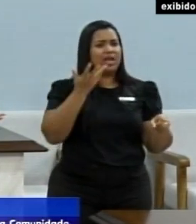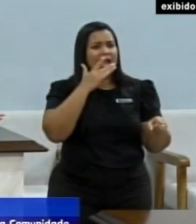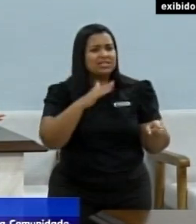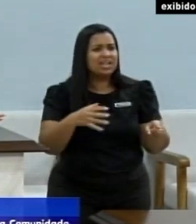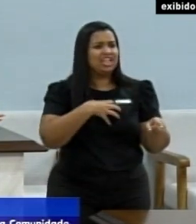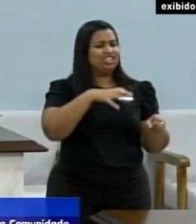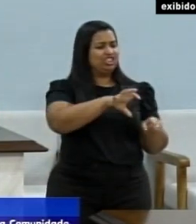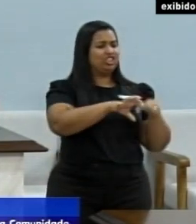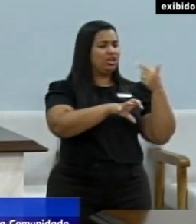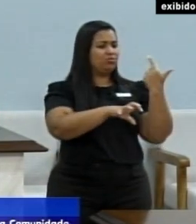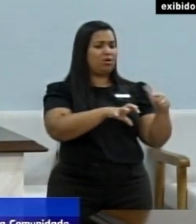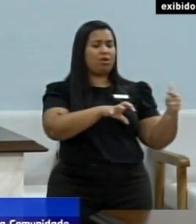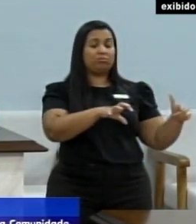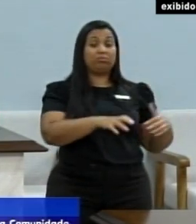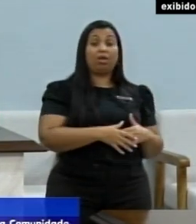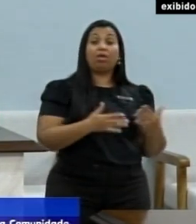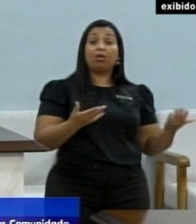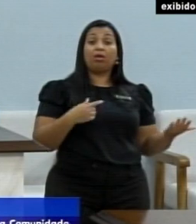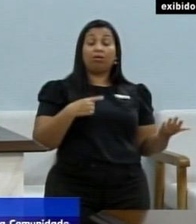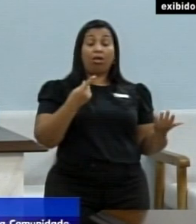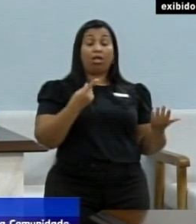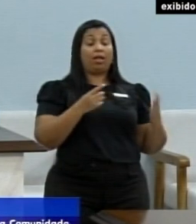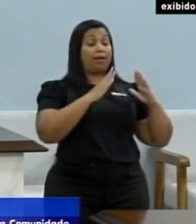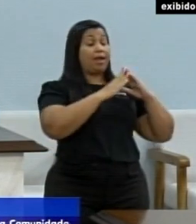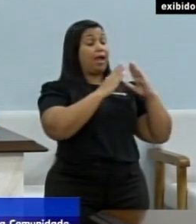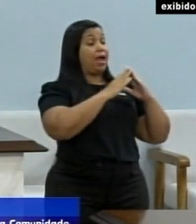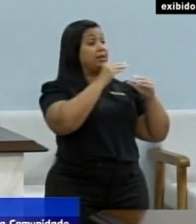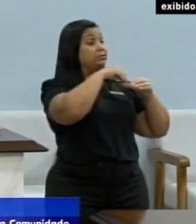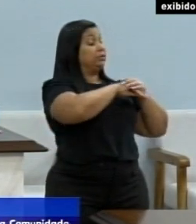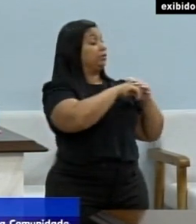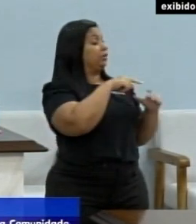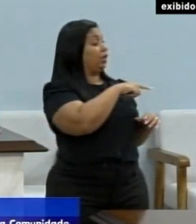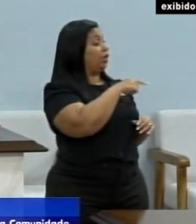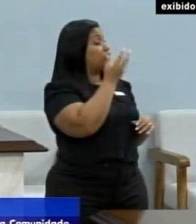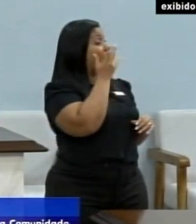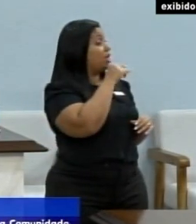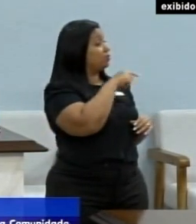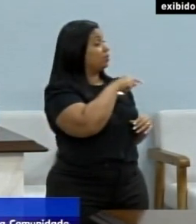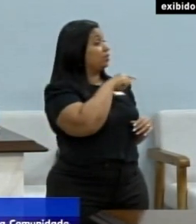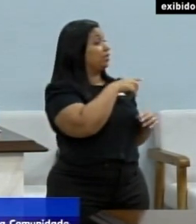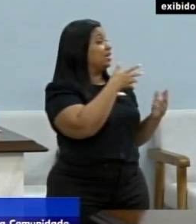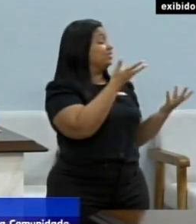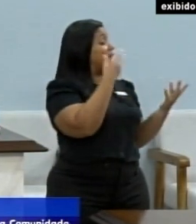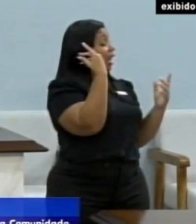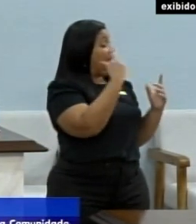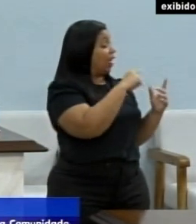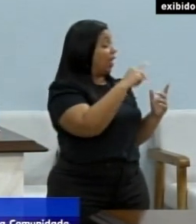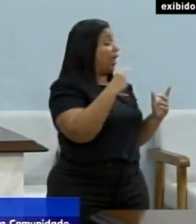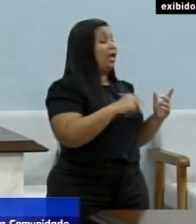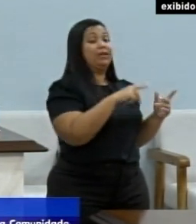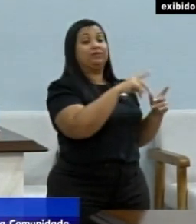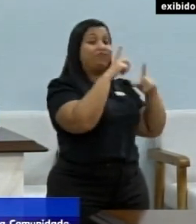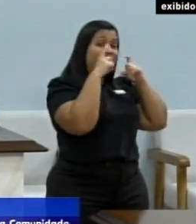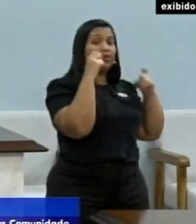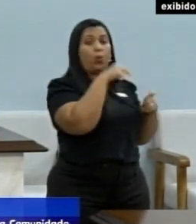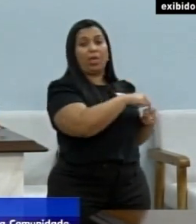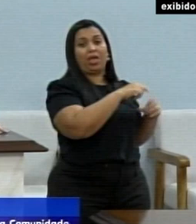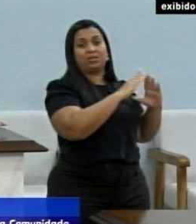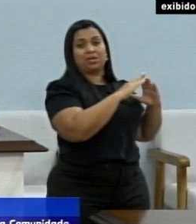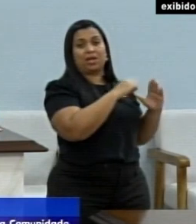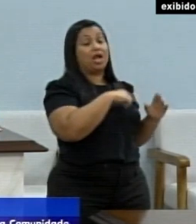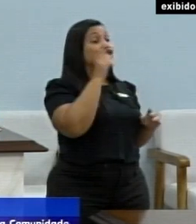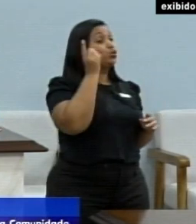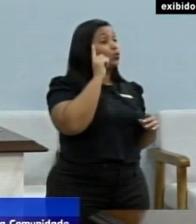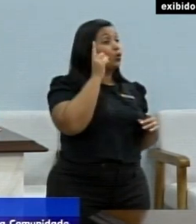tem jeito. Quando a gente vai ver dentro do lar dessa criança, ela está sofrendo violência. Ela vê todos